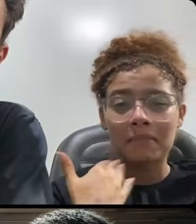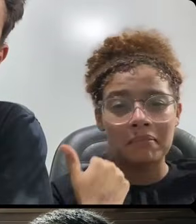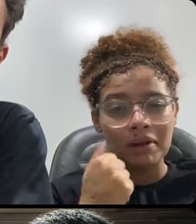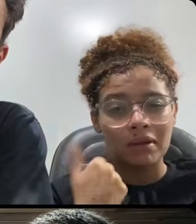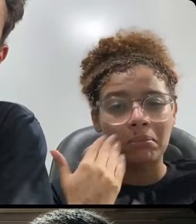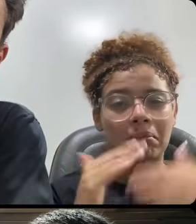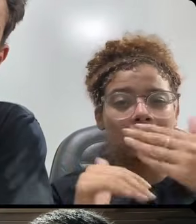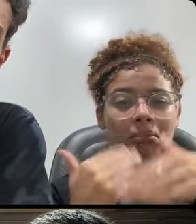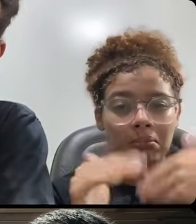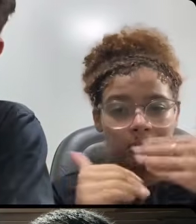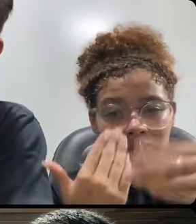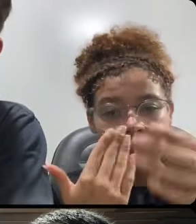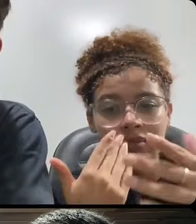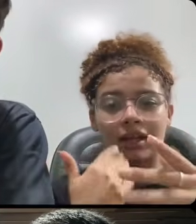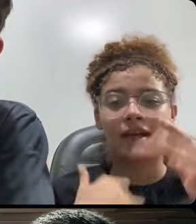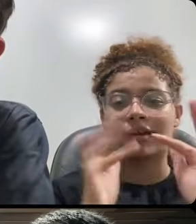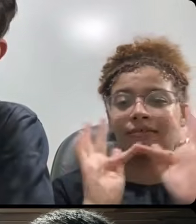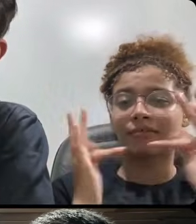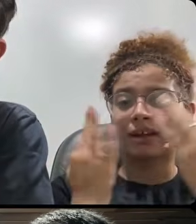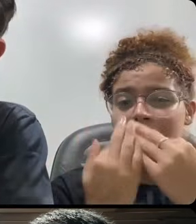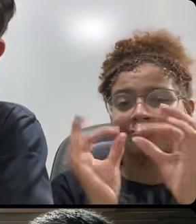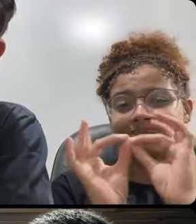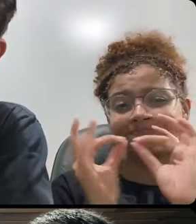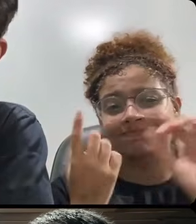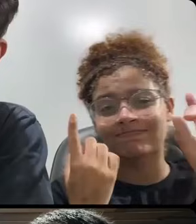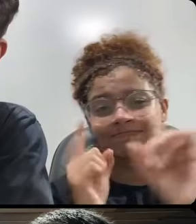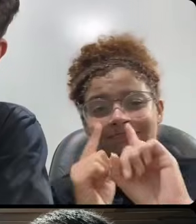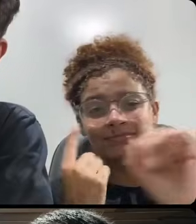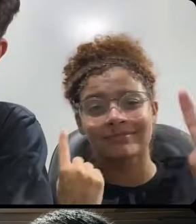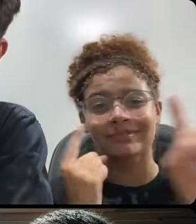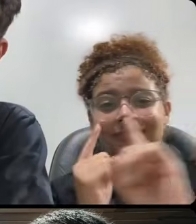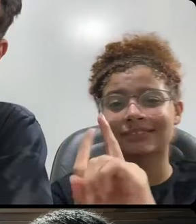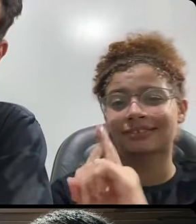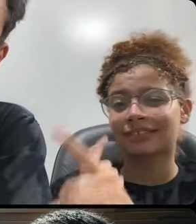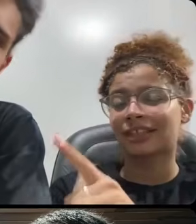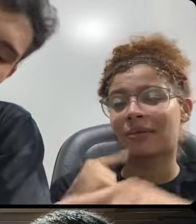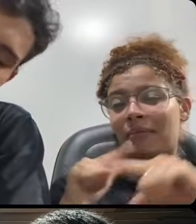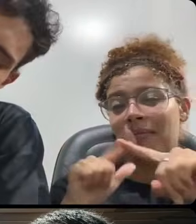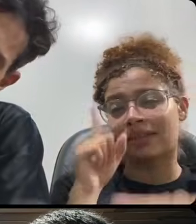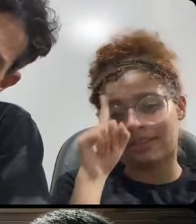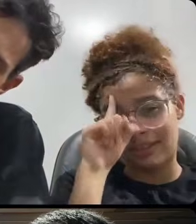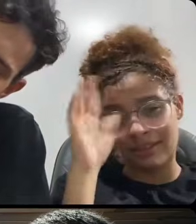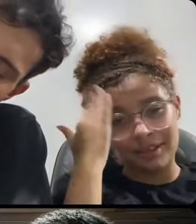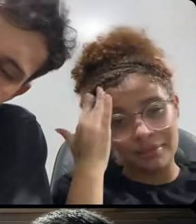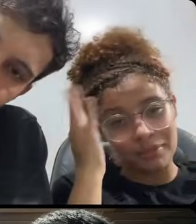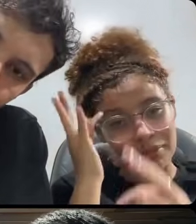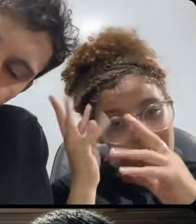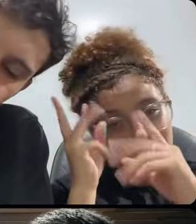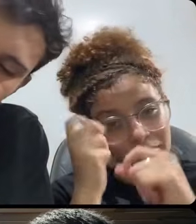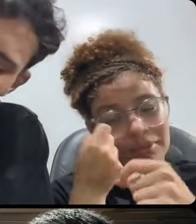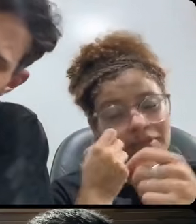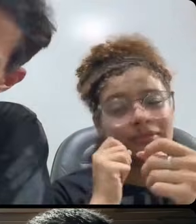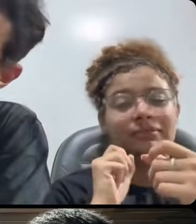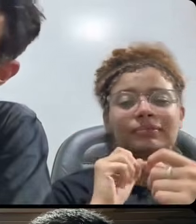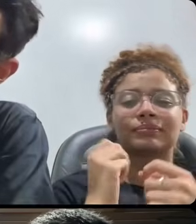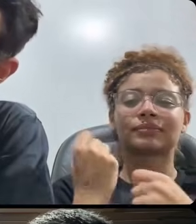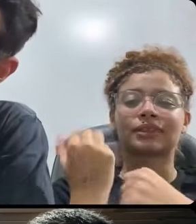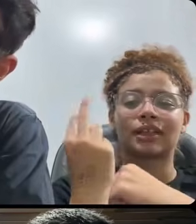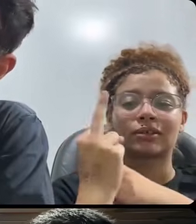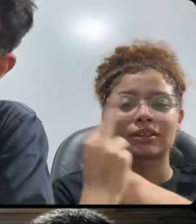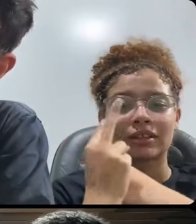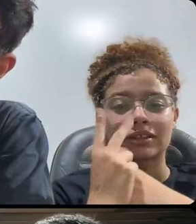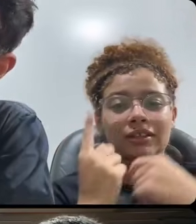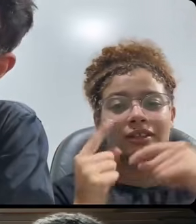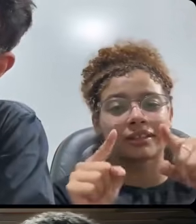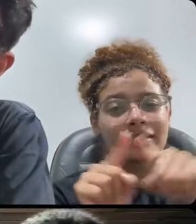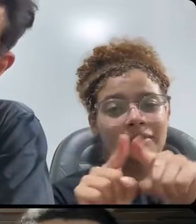tipo assim, um pouco afastada e tudo mais, mas Deus sabe de tudo e está no controle, né? Amém. Amém.